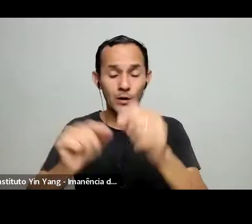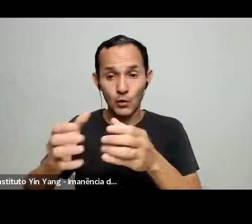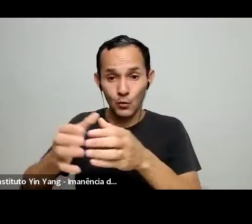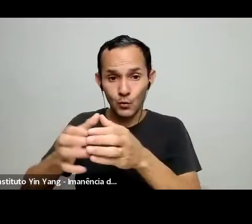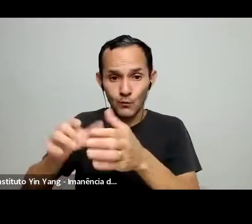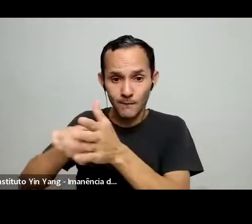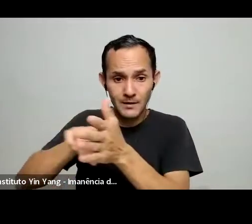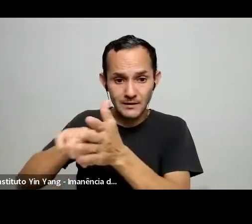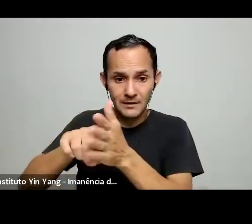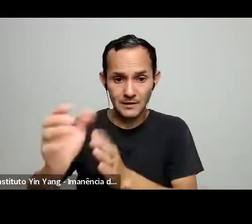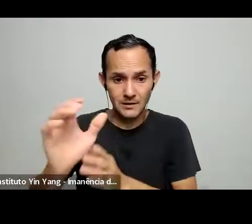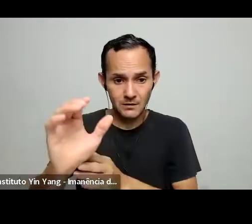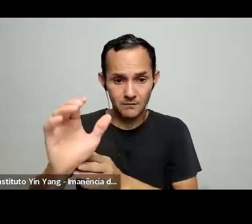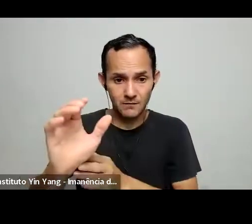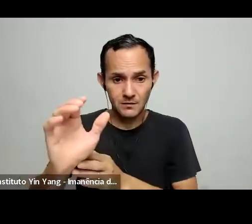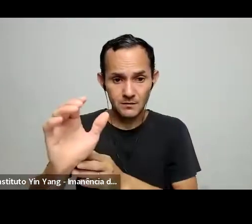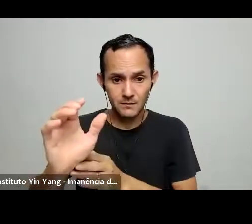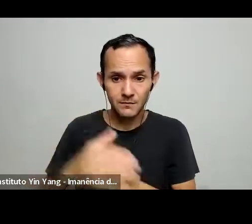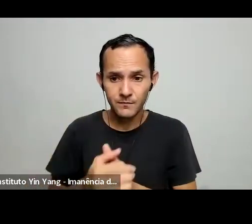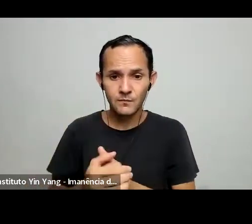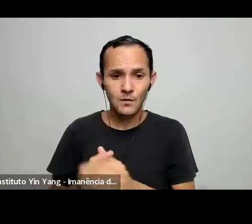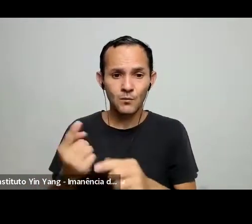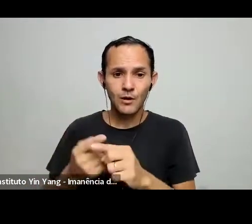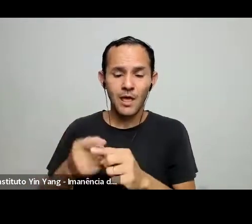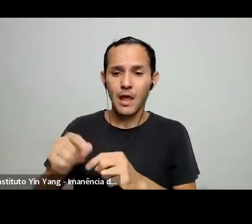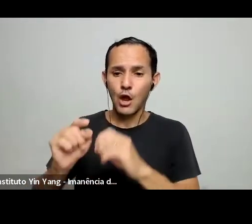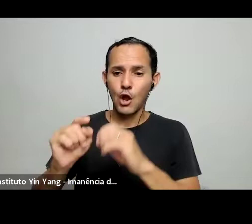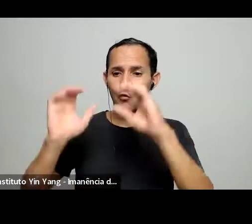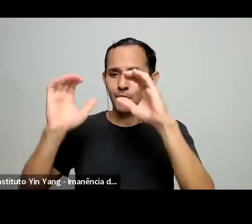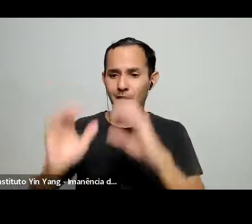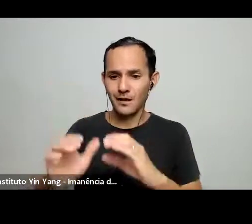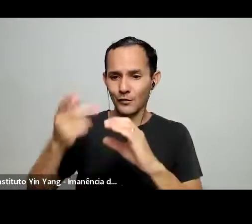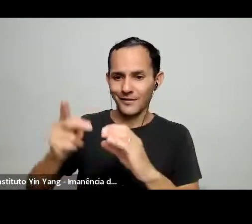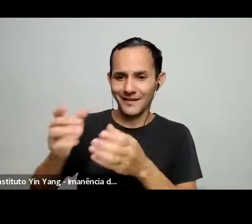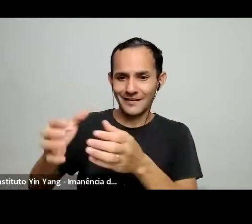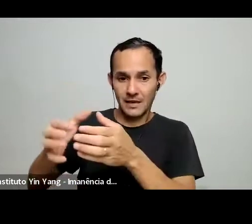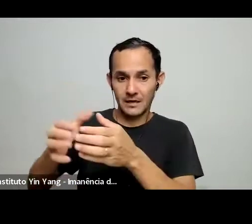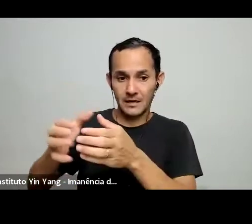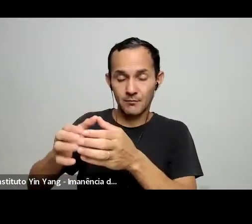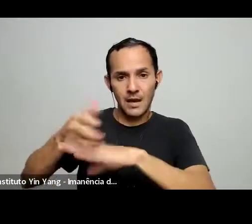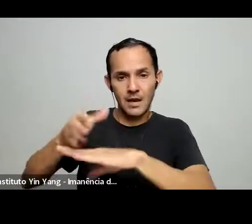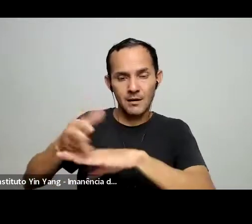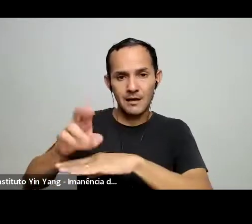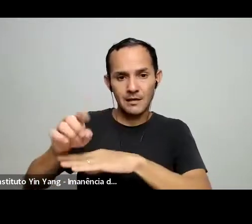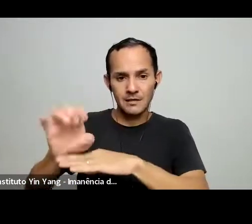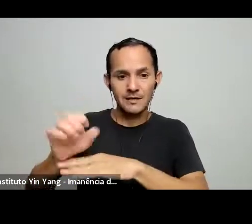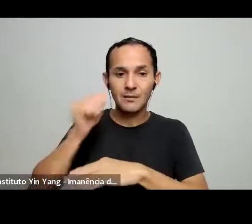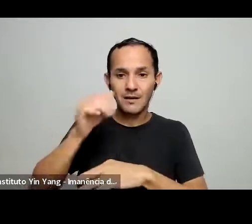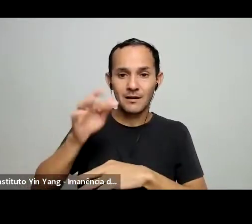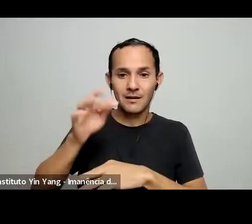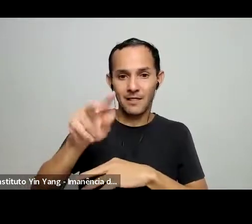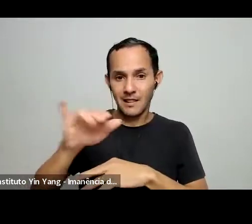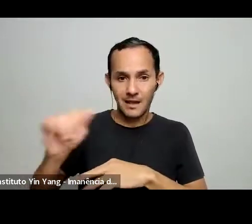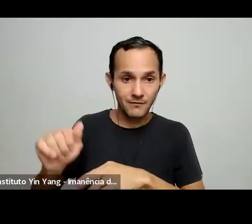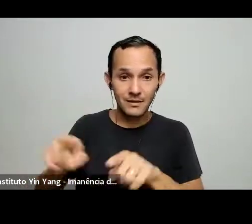pesquisa científica, então, que com a co-coordenação dessa equipe lá na Rede Práticas da Flávia Martins, e